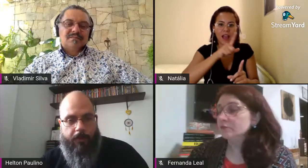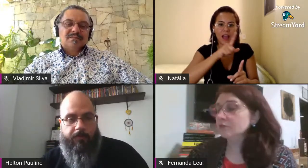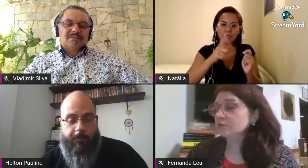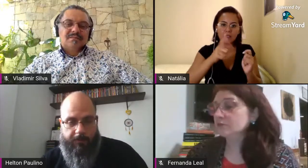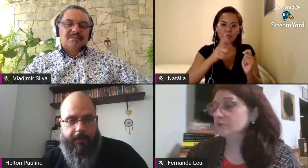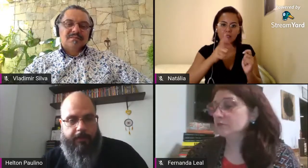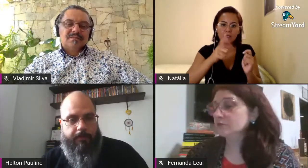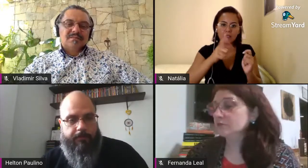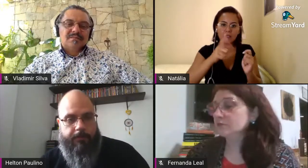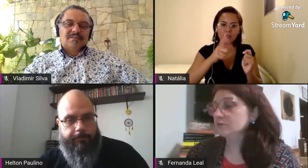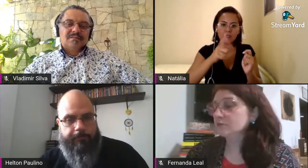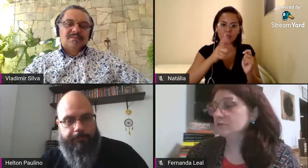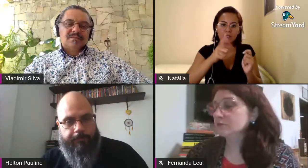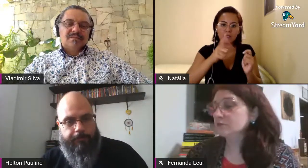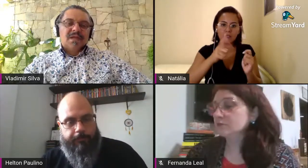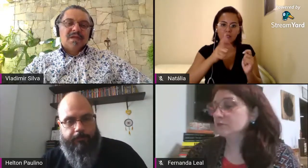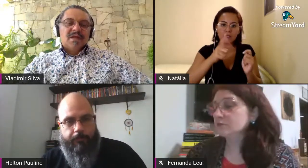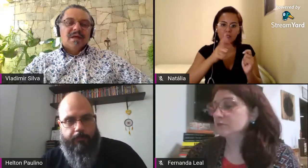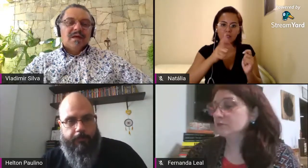gerando novas perspectivas.